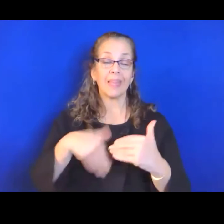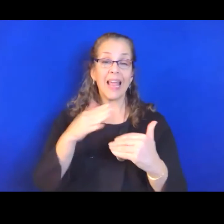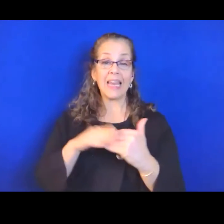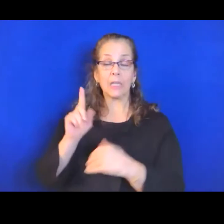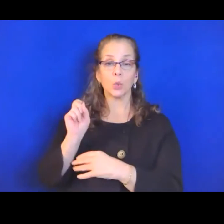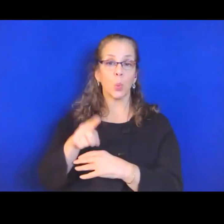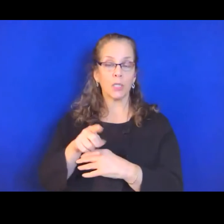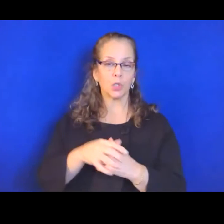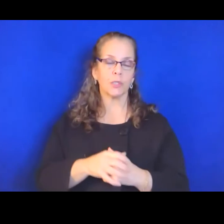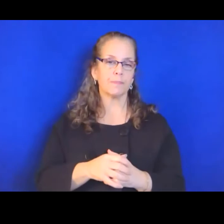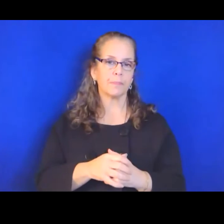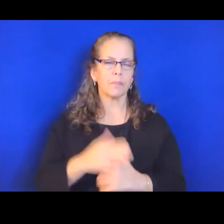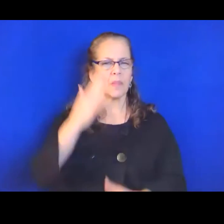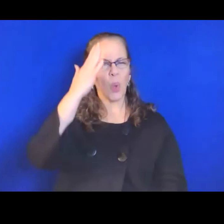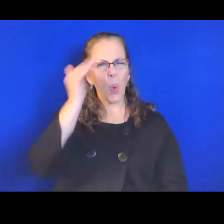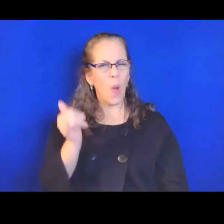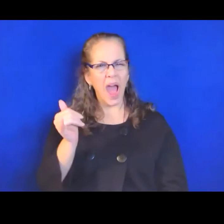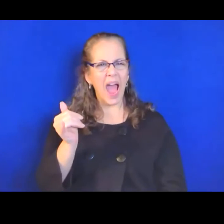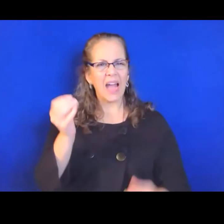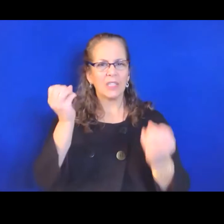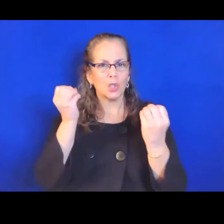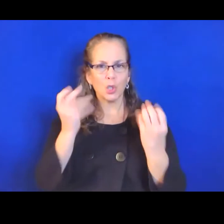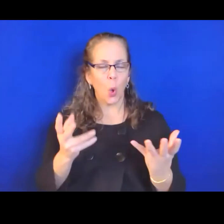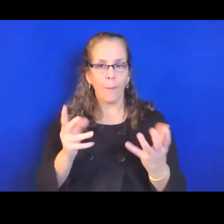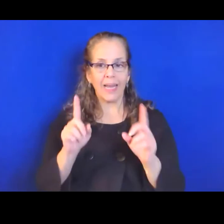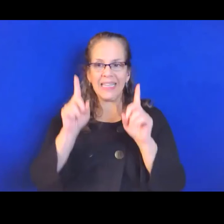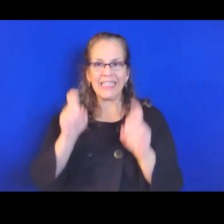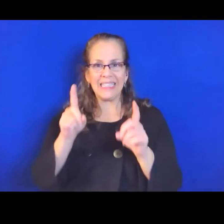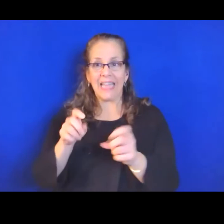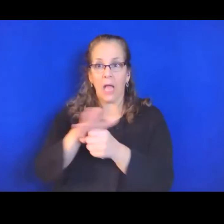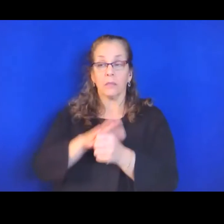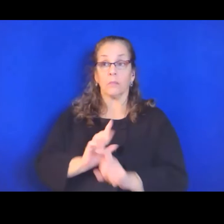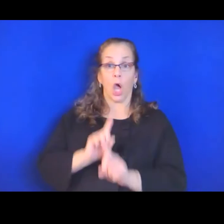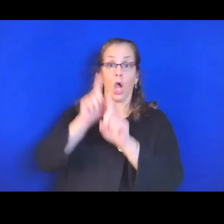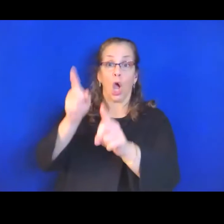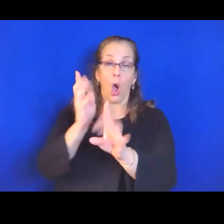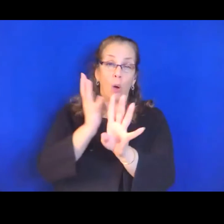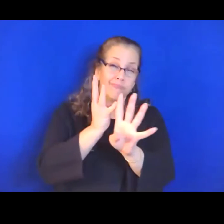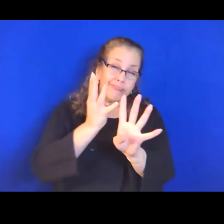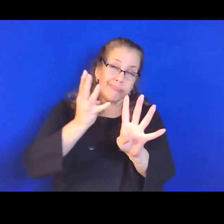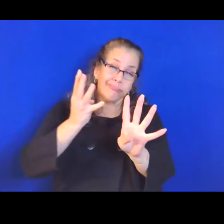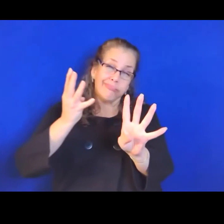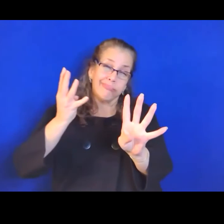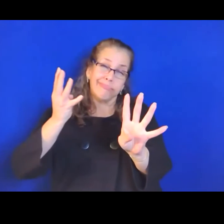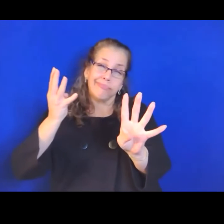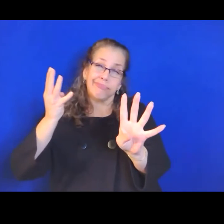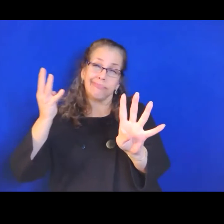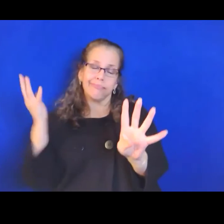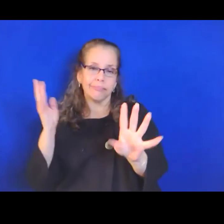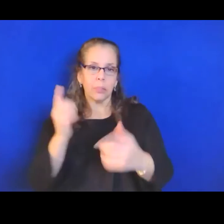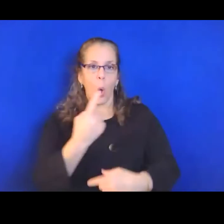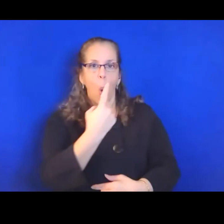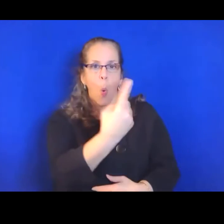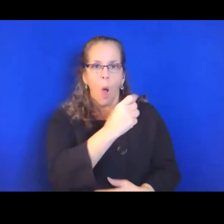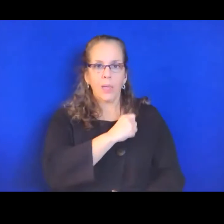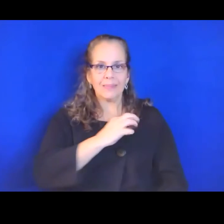提供者。 Just have one person testing at a time and lines over 100 people in the freezing cold. 那为什么？另外